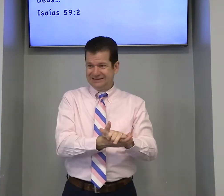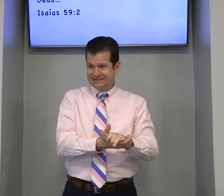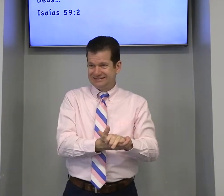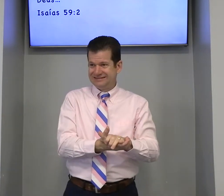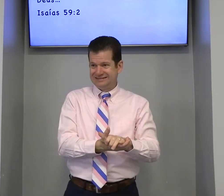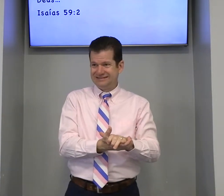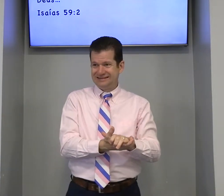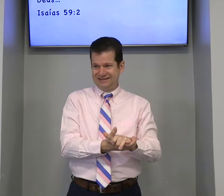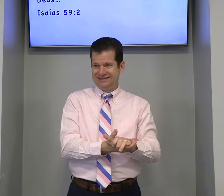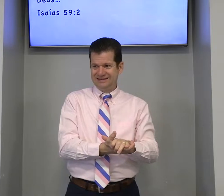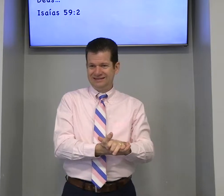Pessoa casada